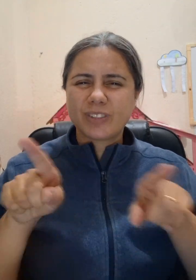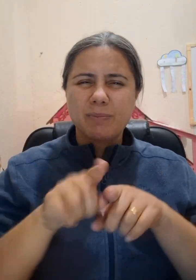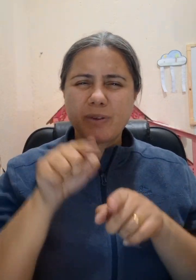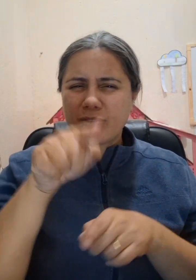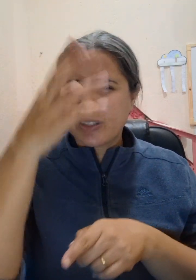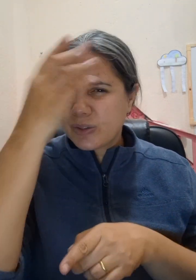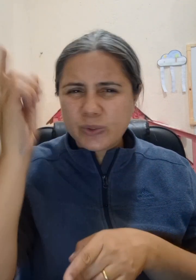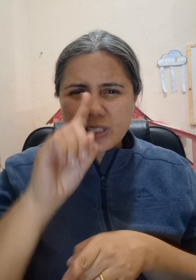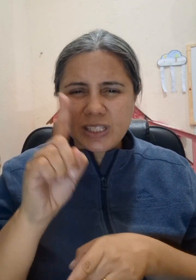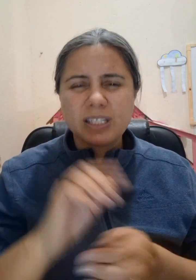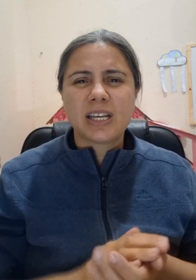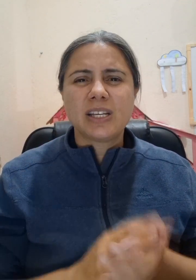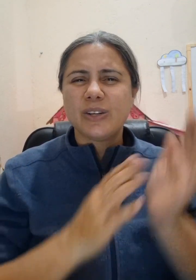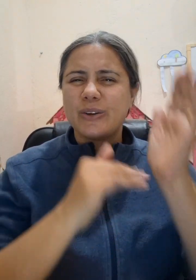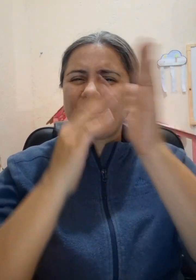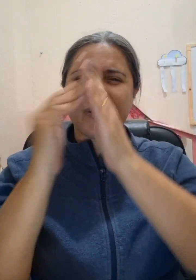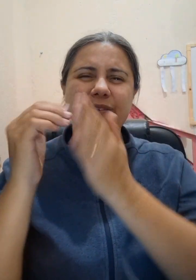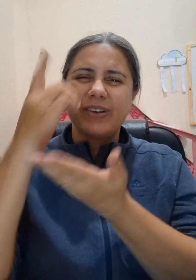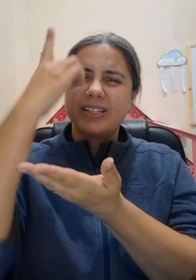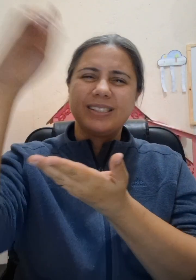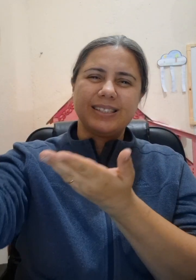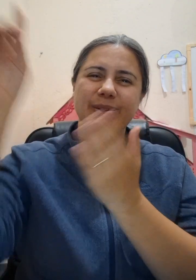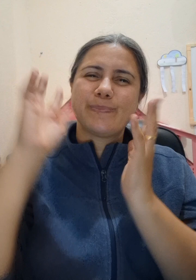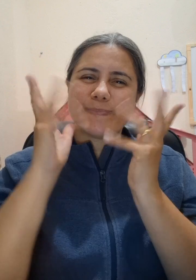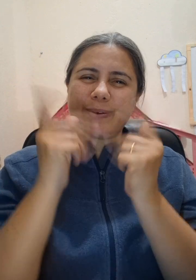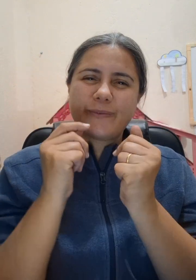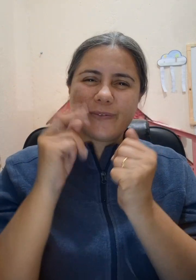abençoe e tchau. Também você não se esqueça de louvar esse Deus